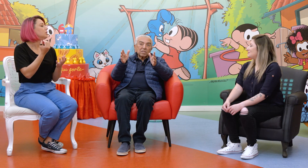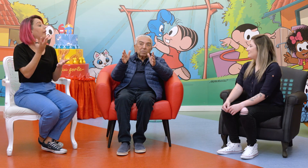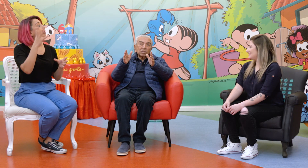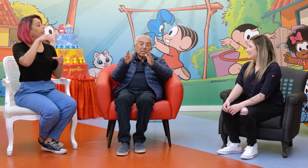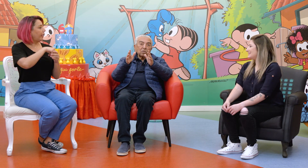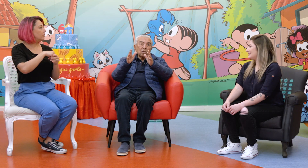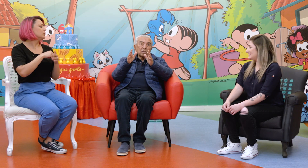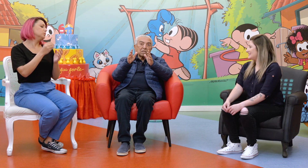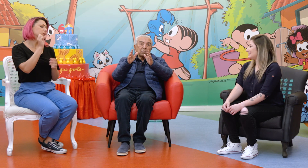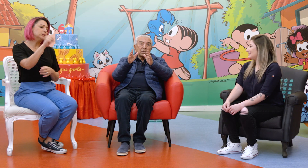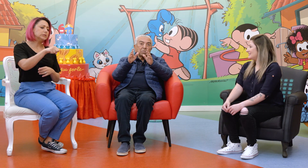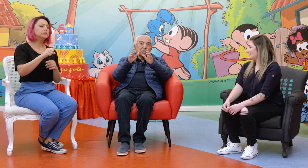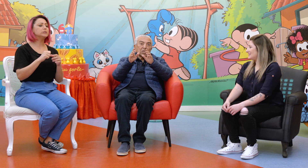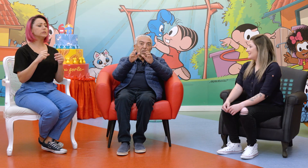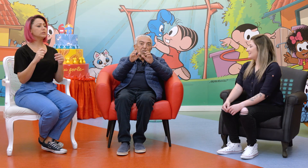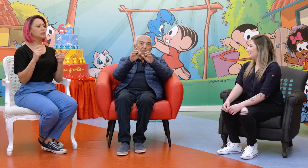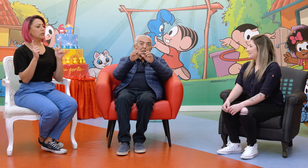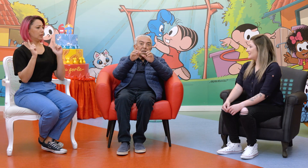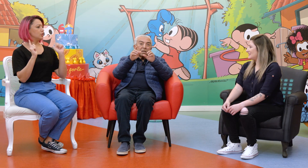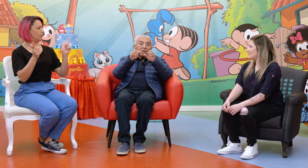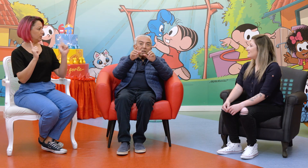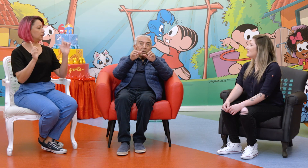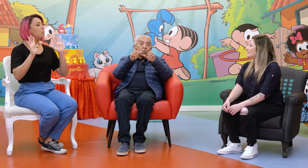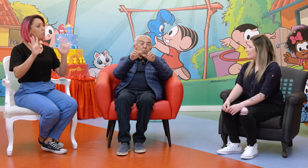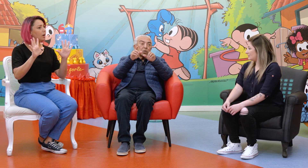nós fazemos, a gente coloca também mensagens